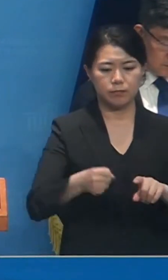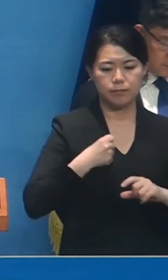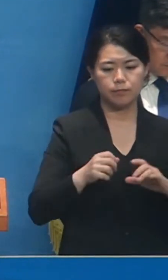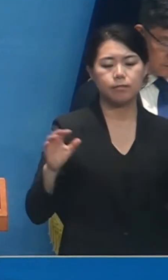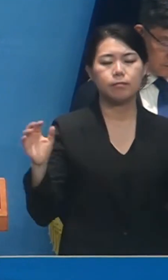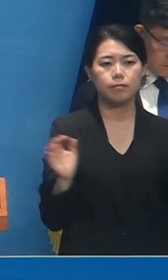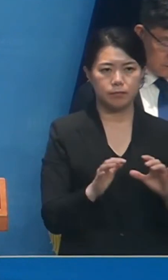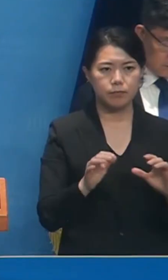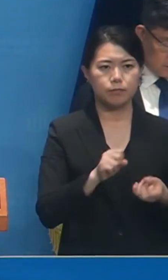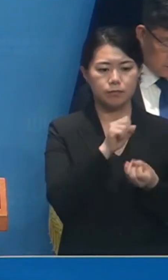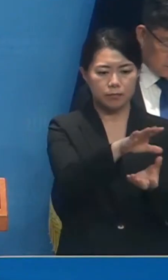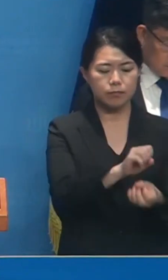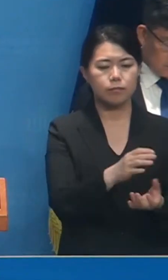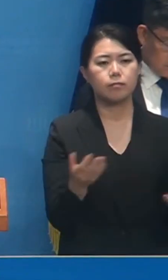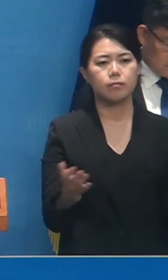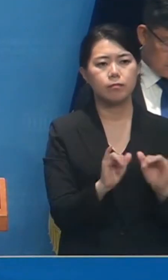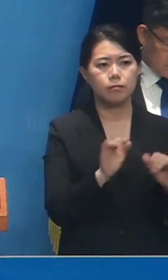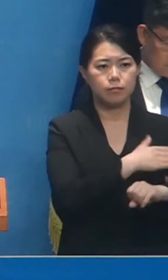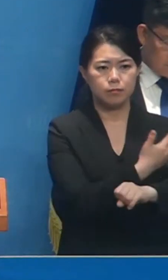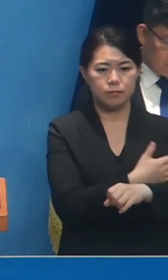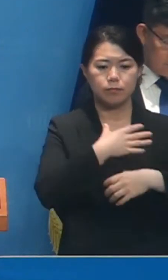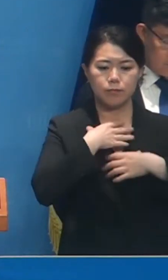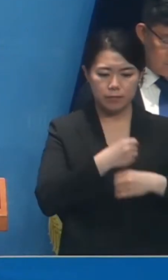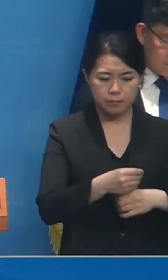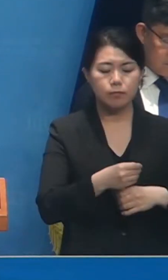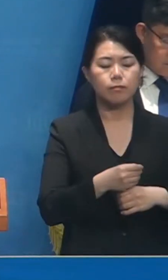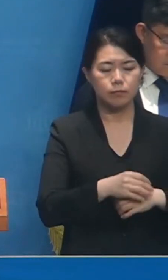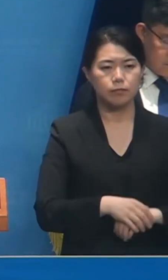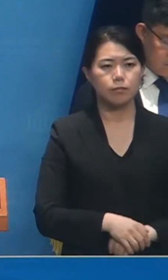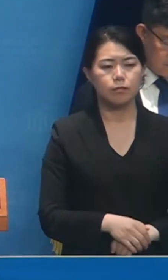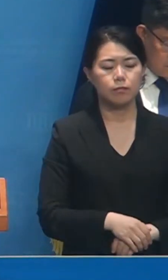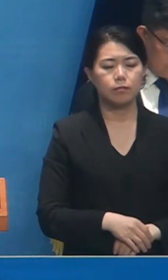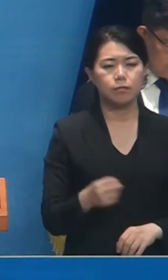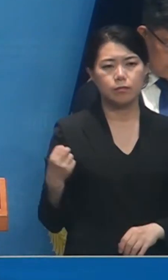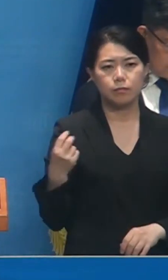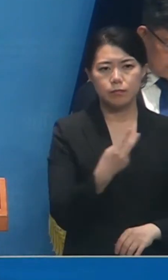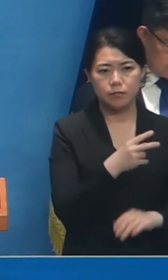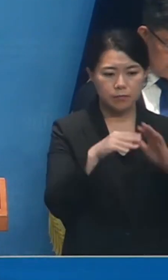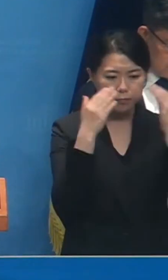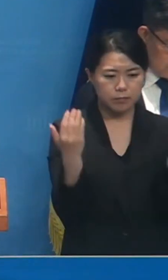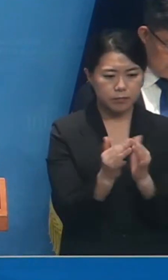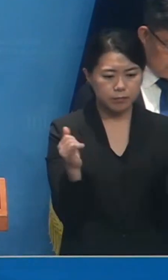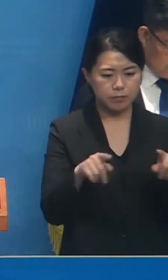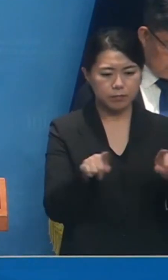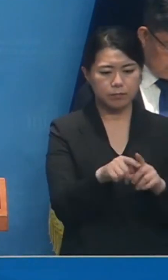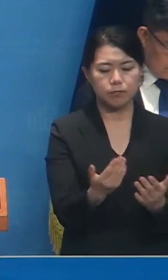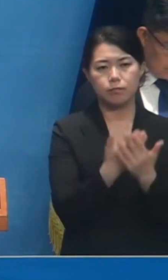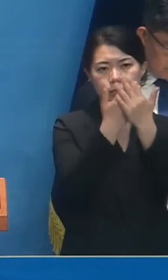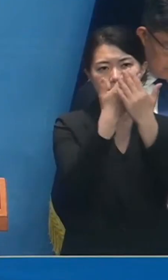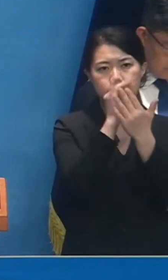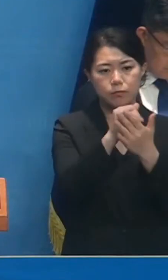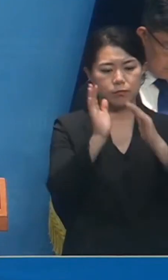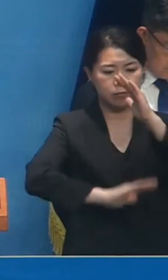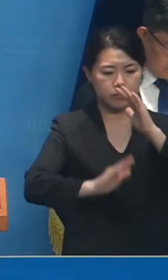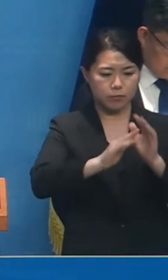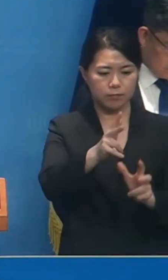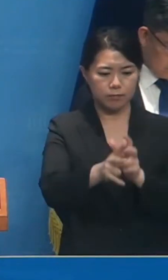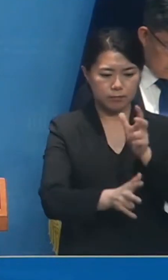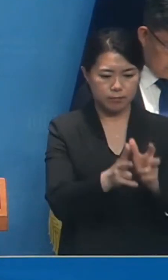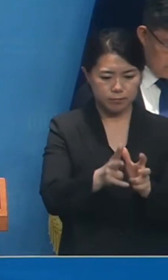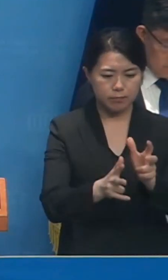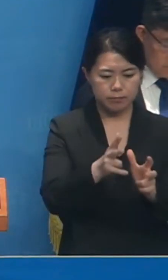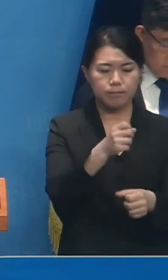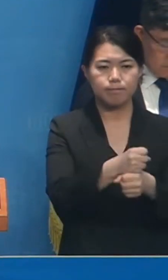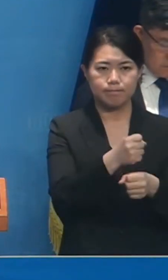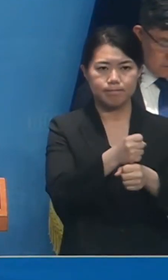모아 택배 노동자들의 권리와 안전을 지키고 모든 구성원이 상생하는 공정한 산업 생태계를 만들어